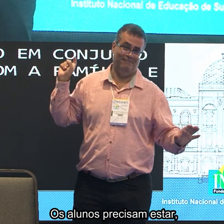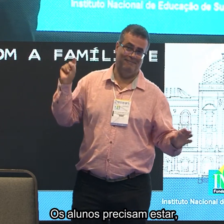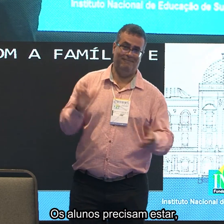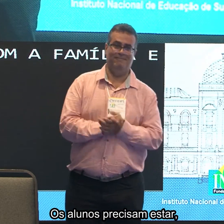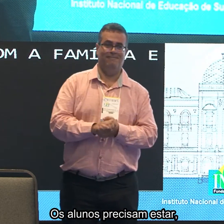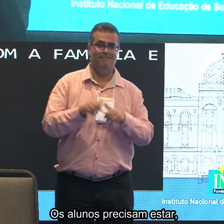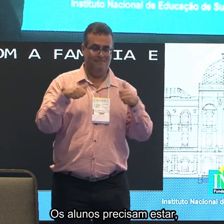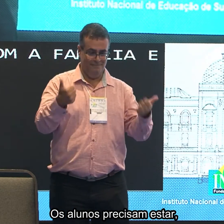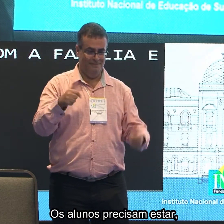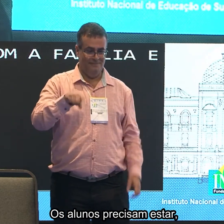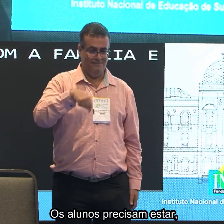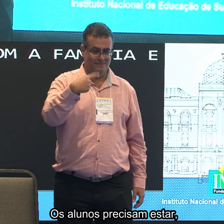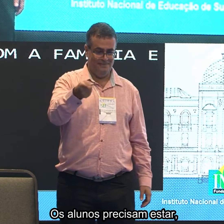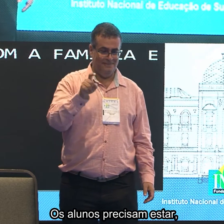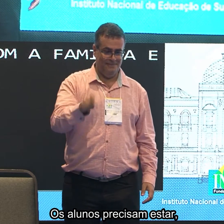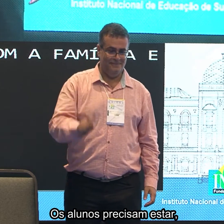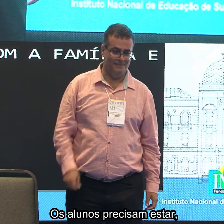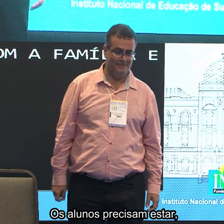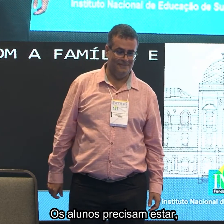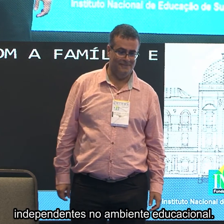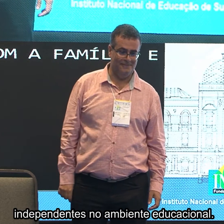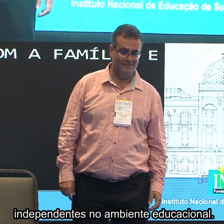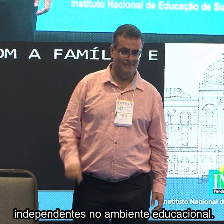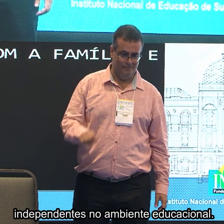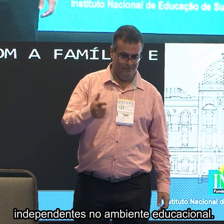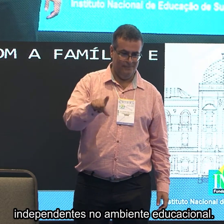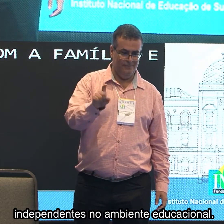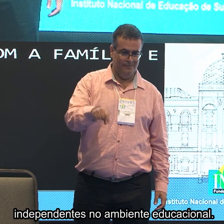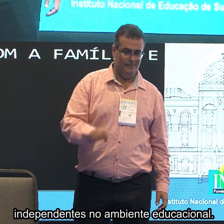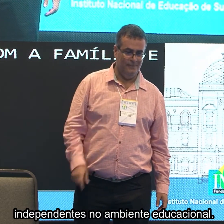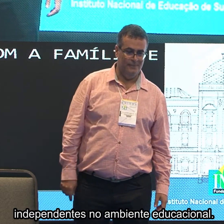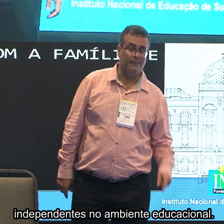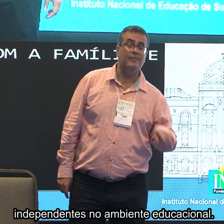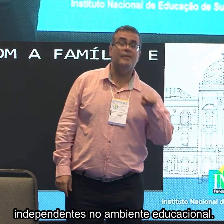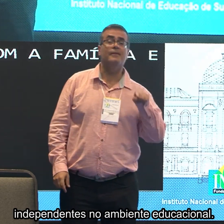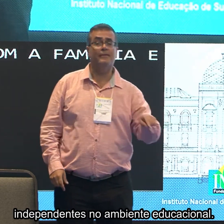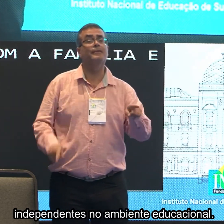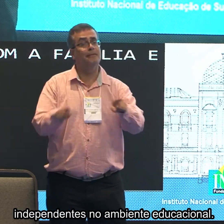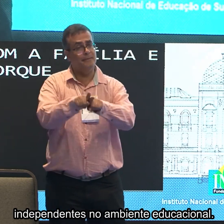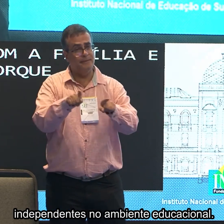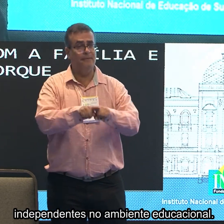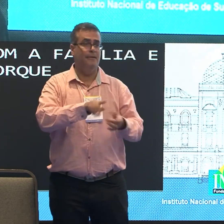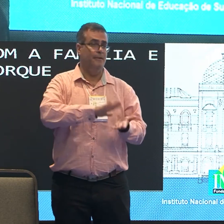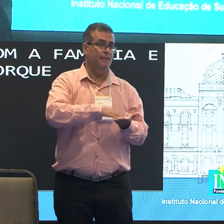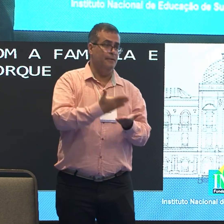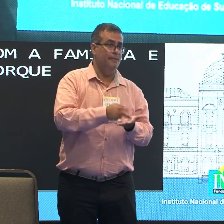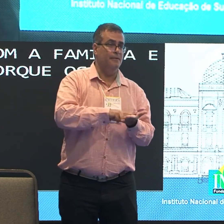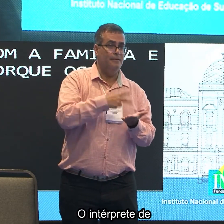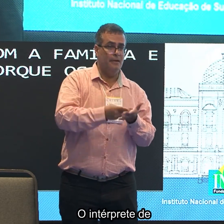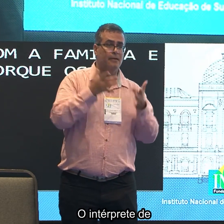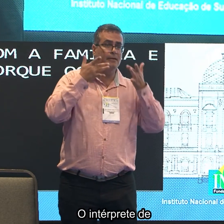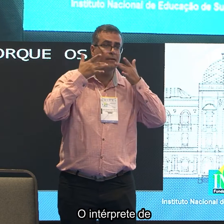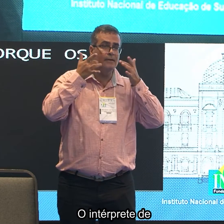os alunos precisam estar independentes, né, no ambiente educacional. Também